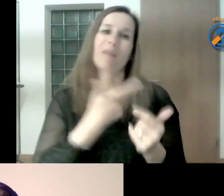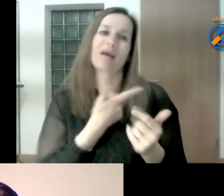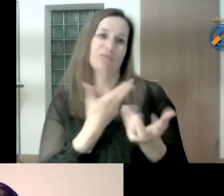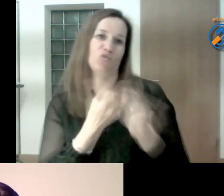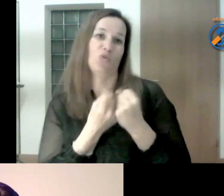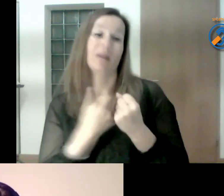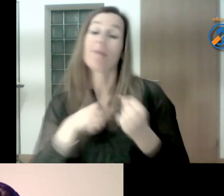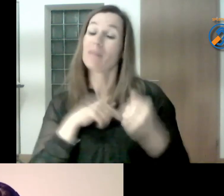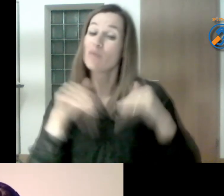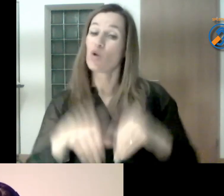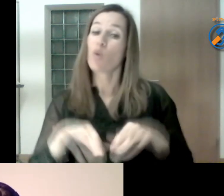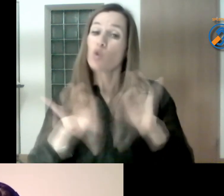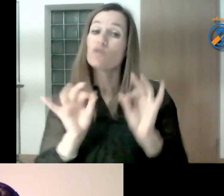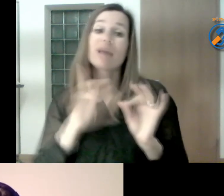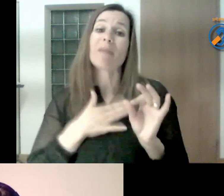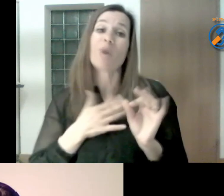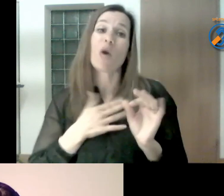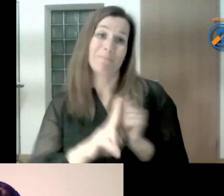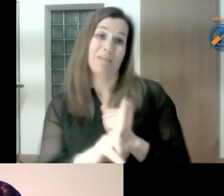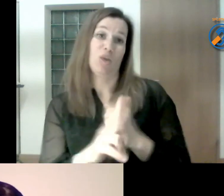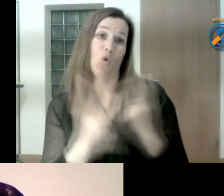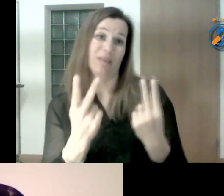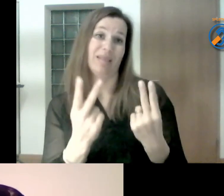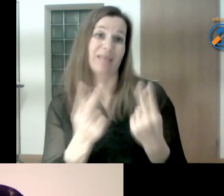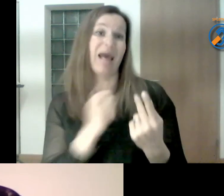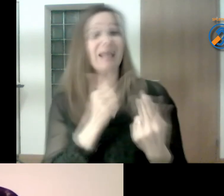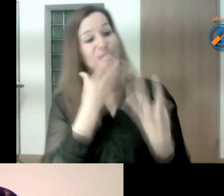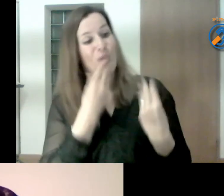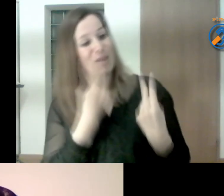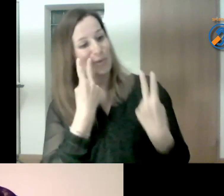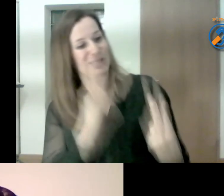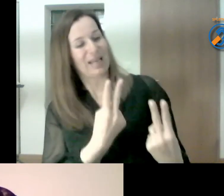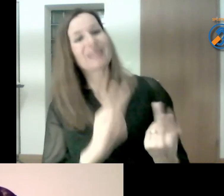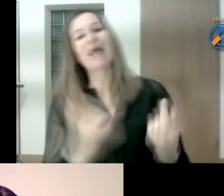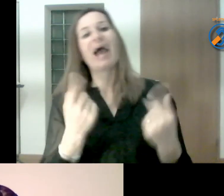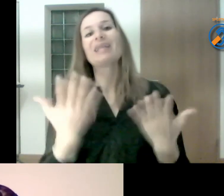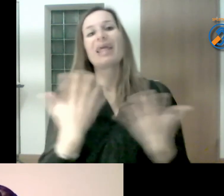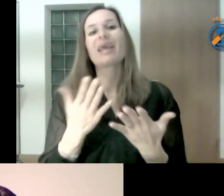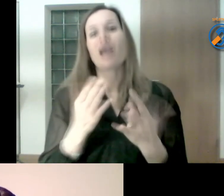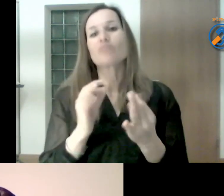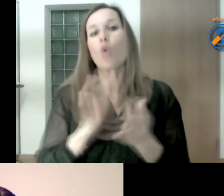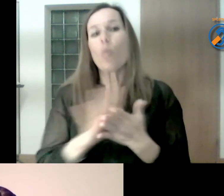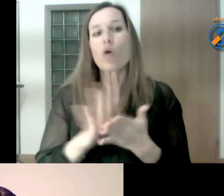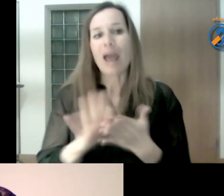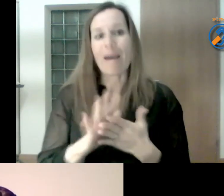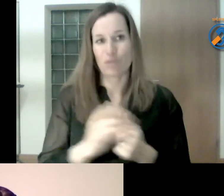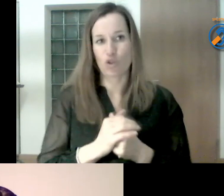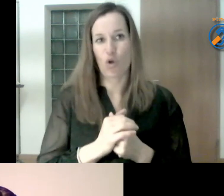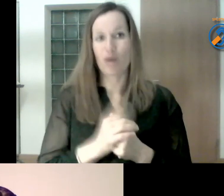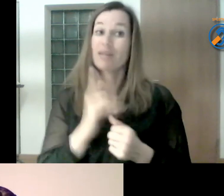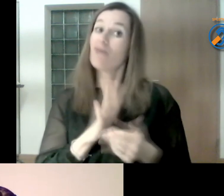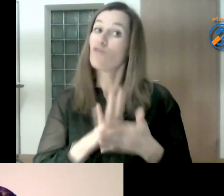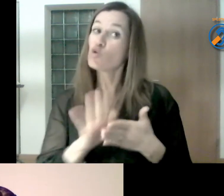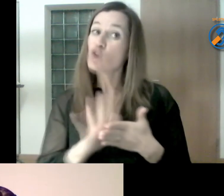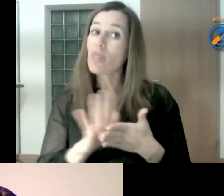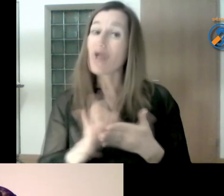kaj so naše prioritete, ali da nekaj samo lepo izgleda, ali da je nekaj funkcionalno. In funkcionalni